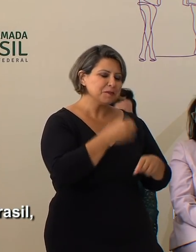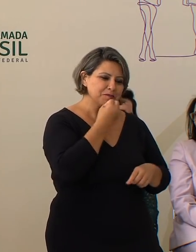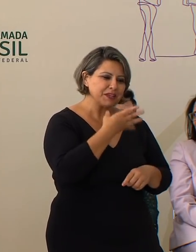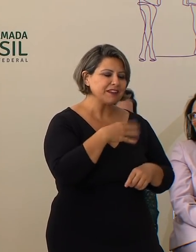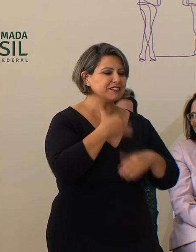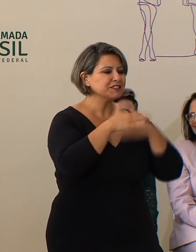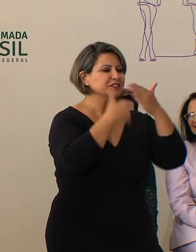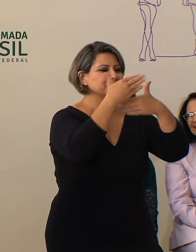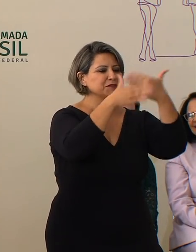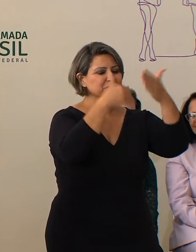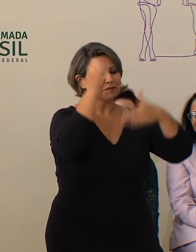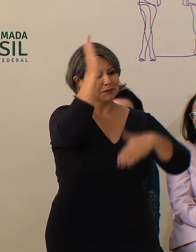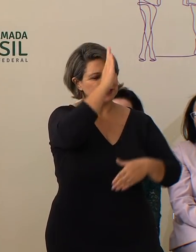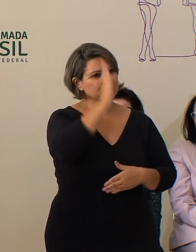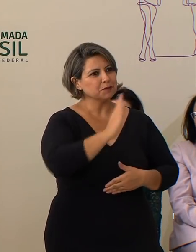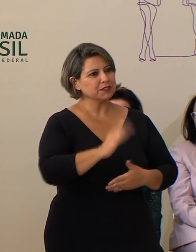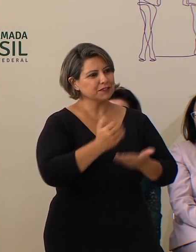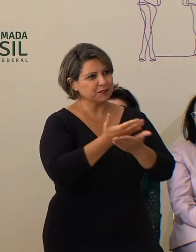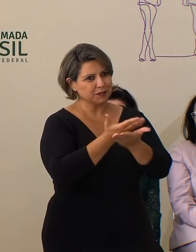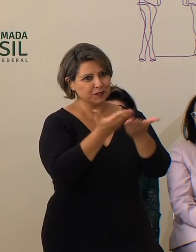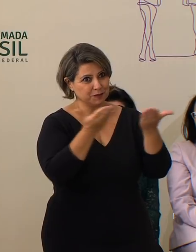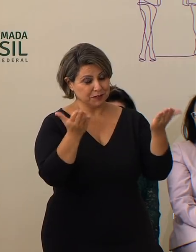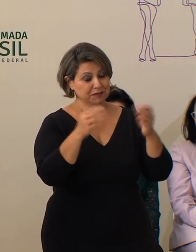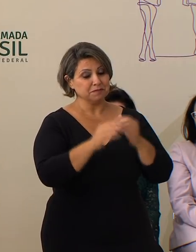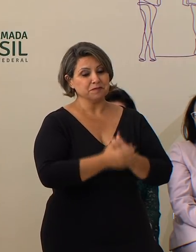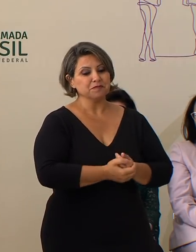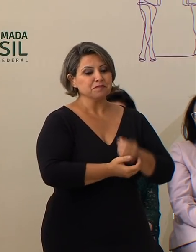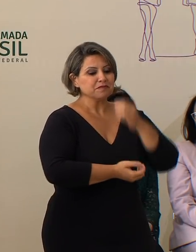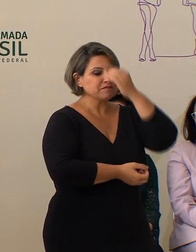Brasil, vocês contem